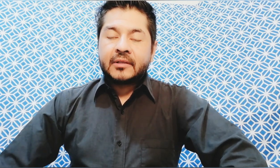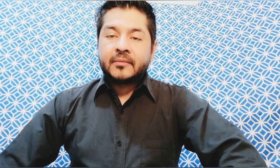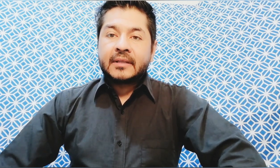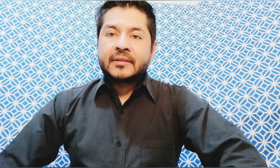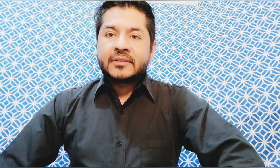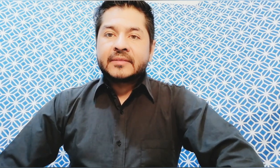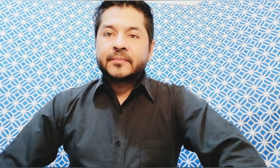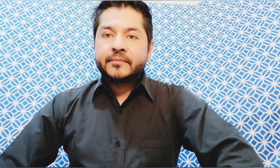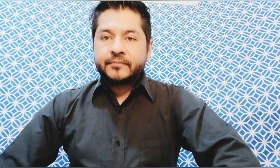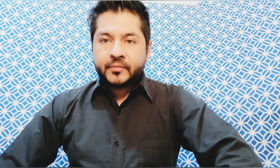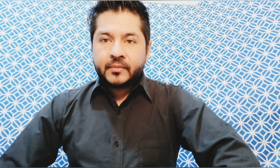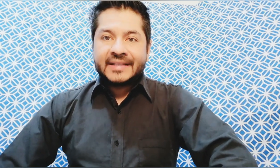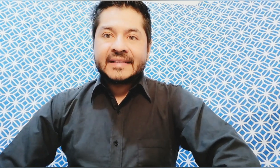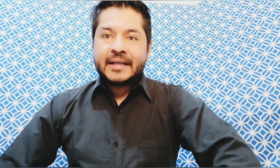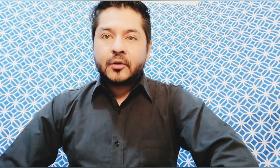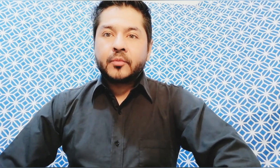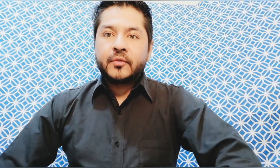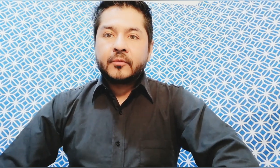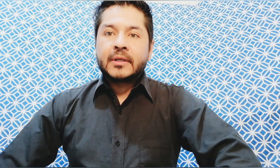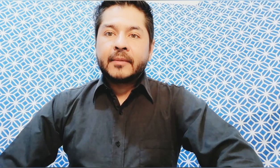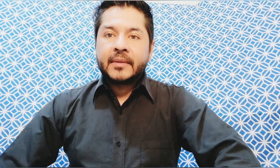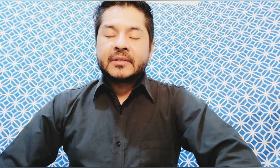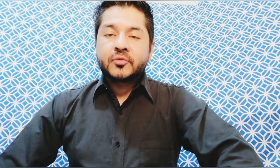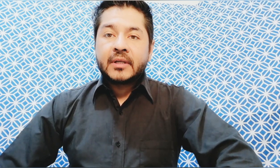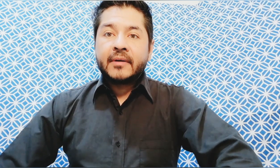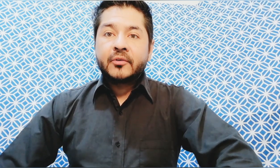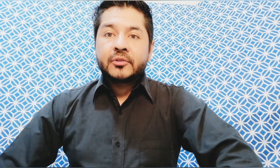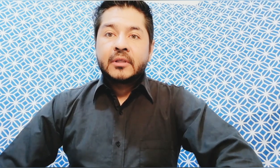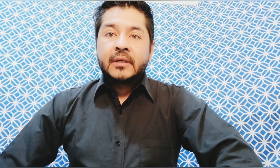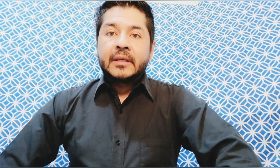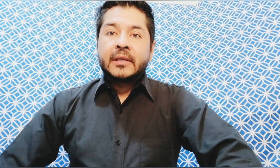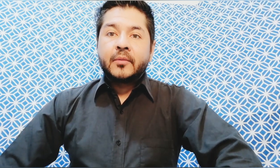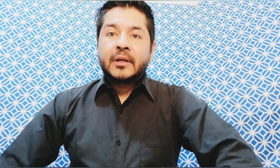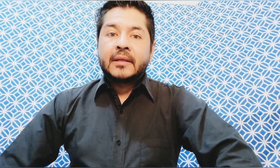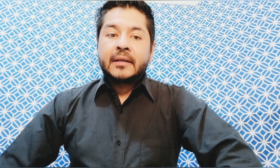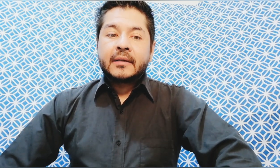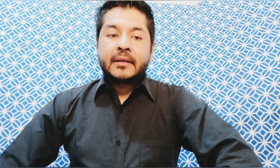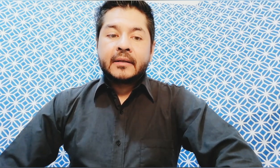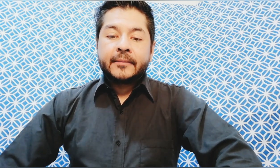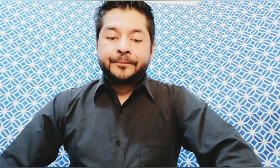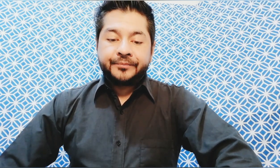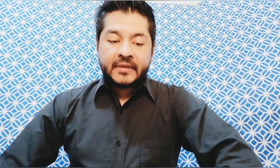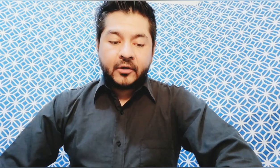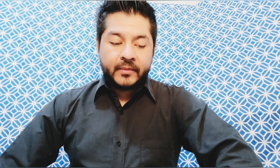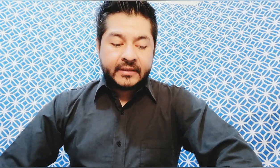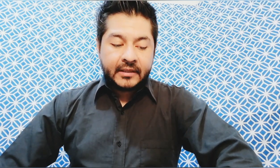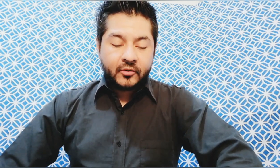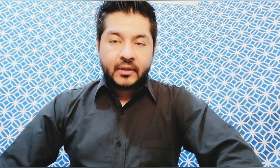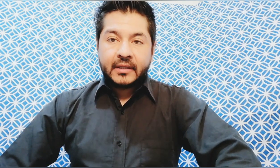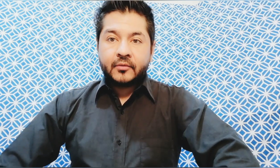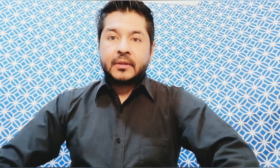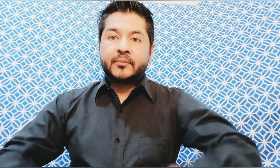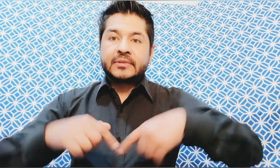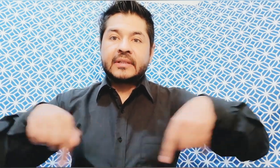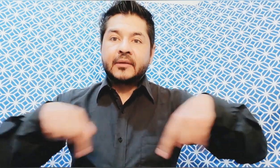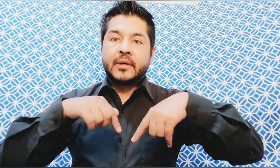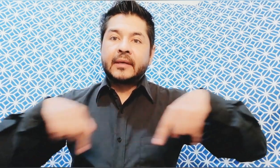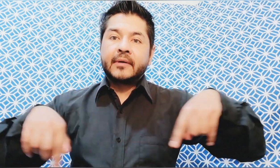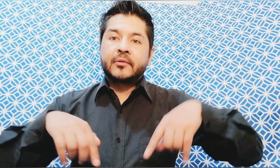¿verdad? Entonces, les encargo, por favor, que me manden sus trabajos y cualquier comentario, cualquier duda, pues déjenlo aquí abajo,